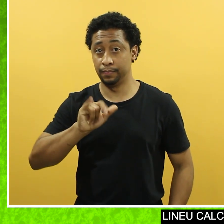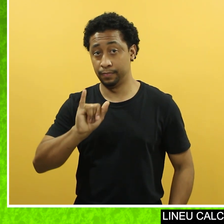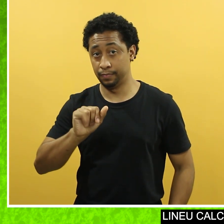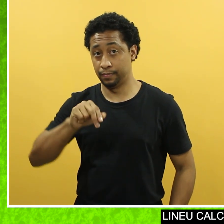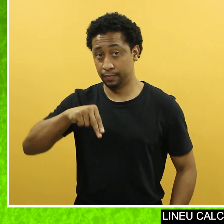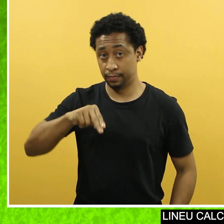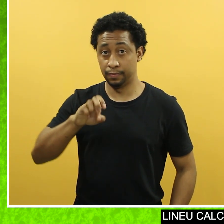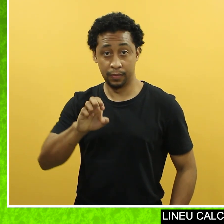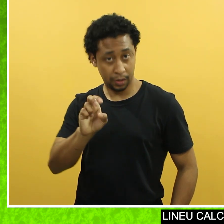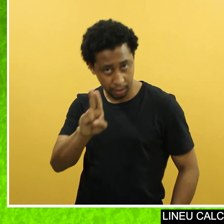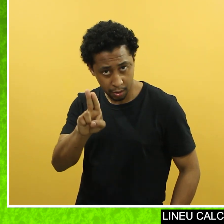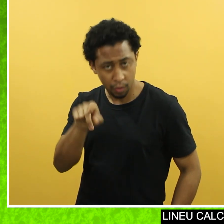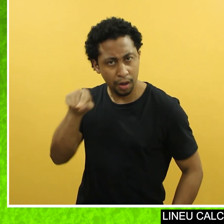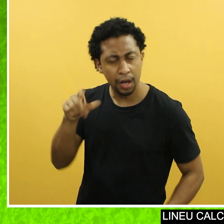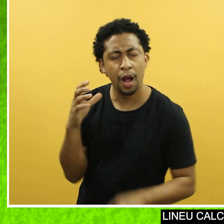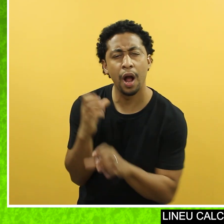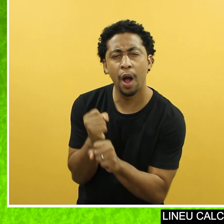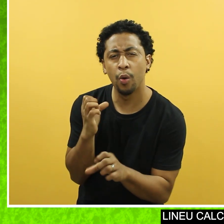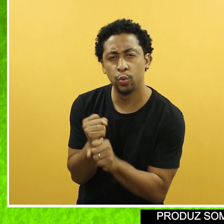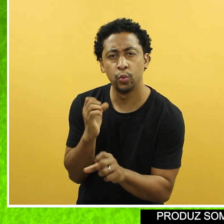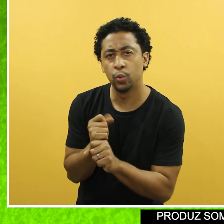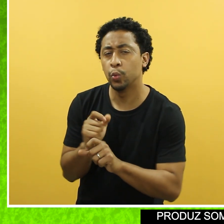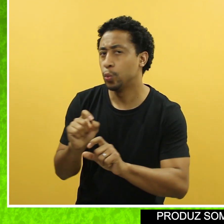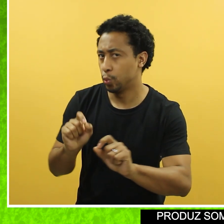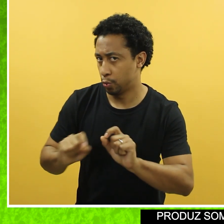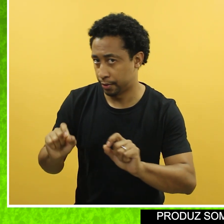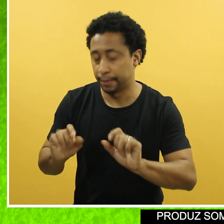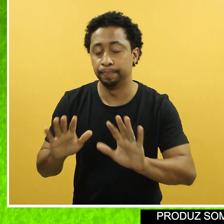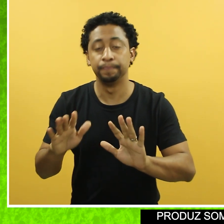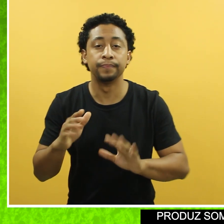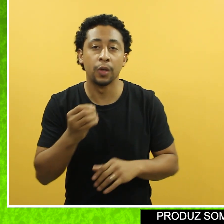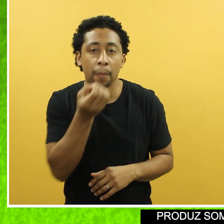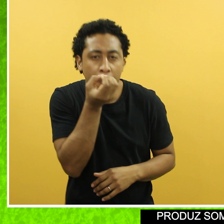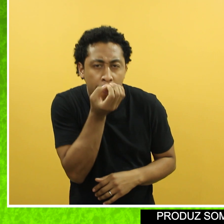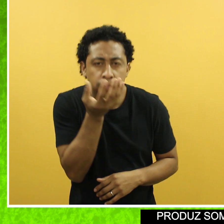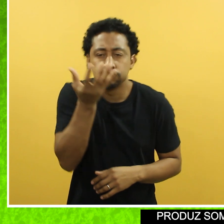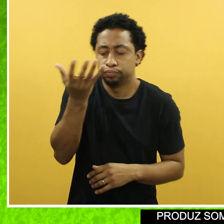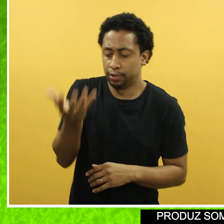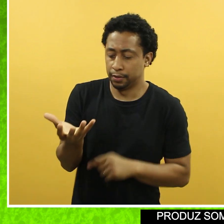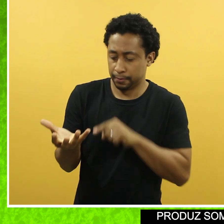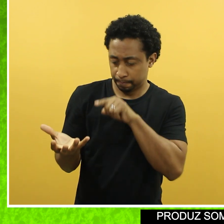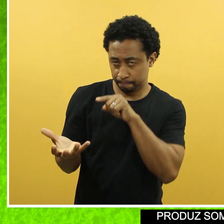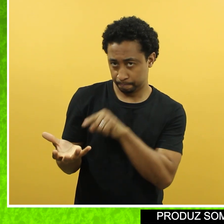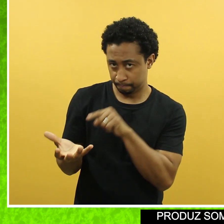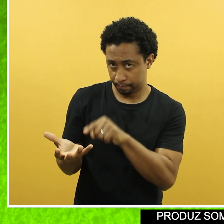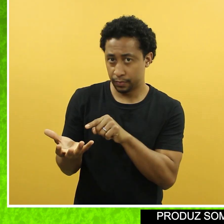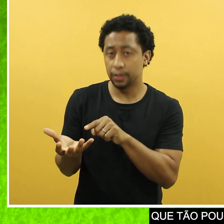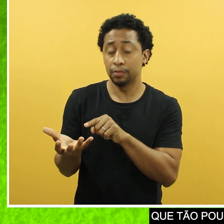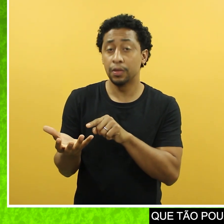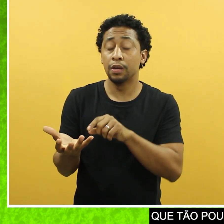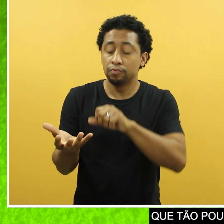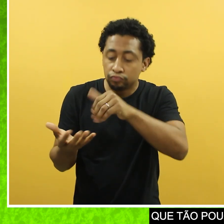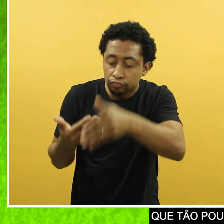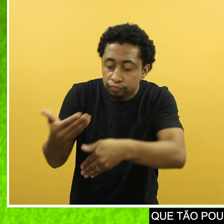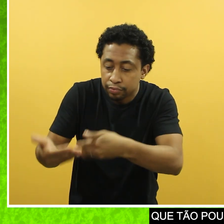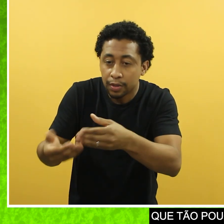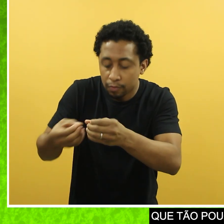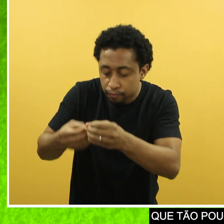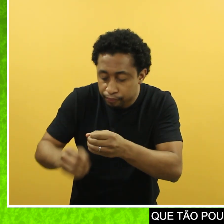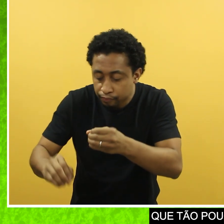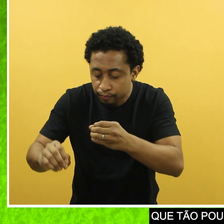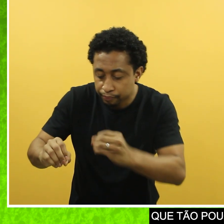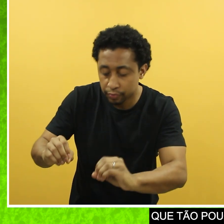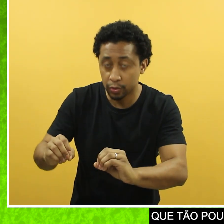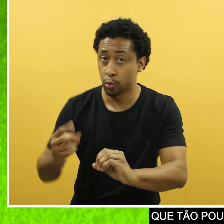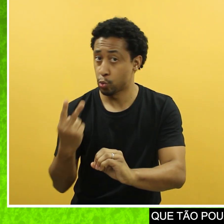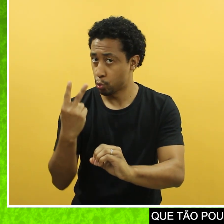Linneu calculou que, se uma planta anual produz somente 2 sementes, e não a planta que tão pouco